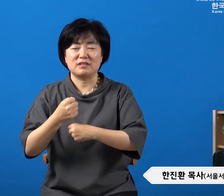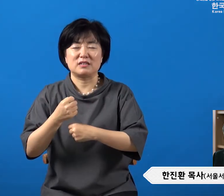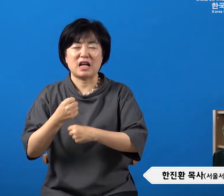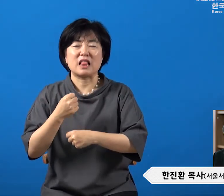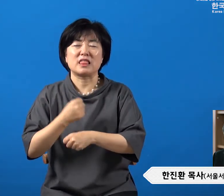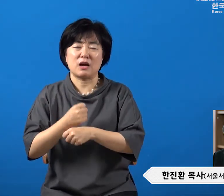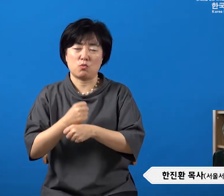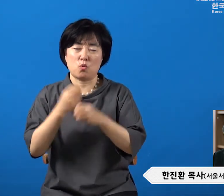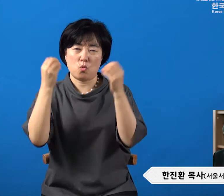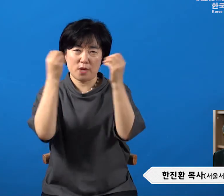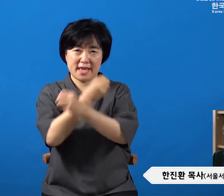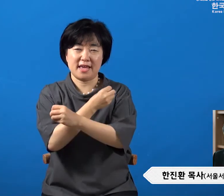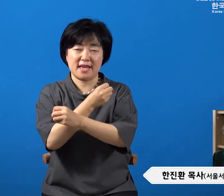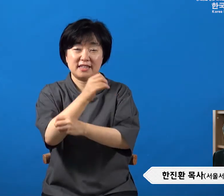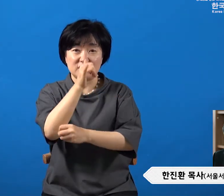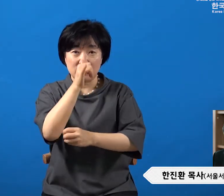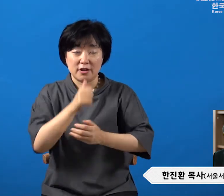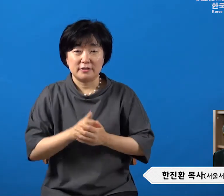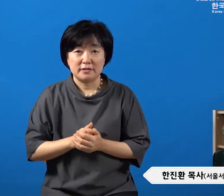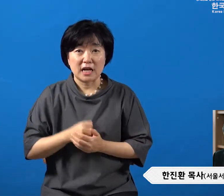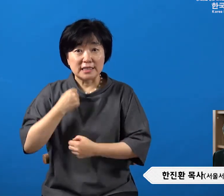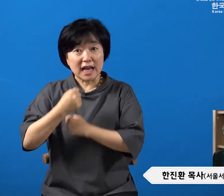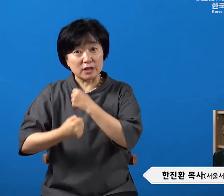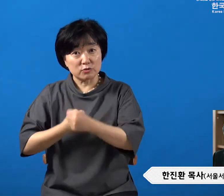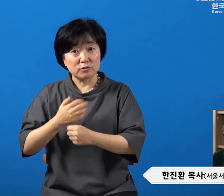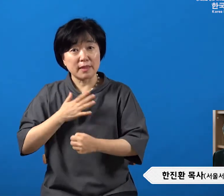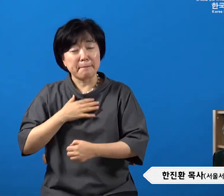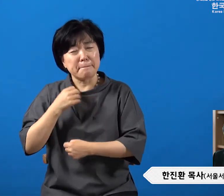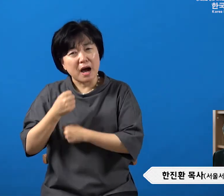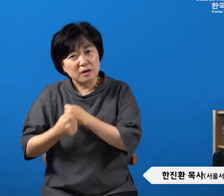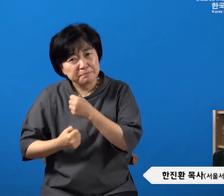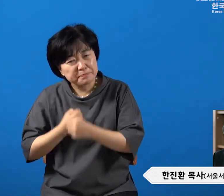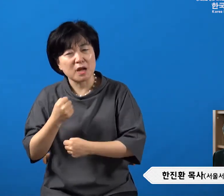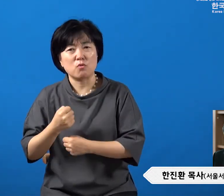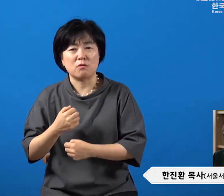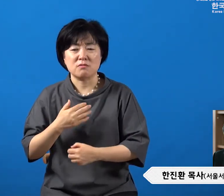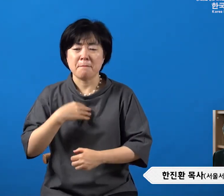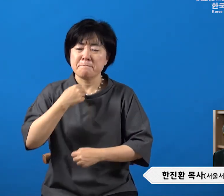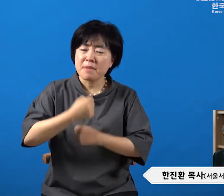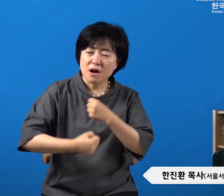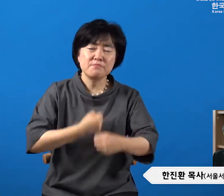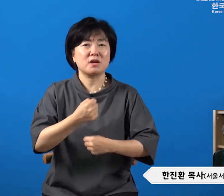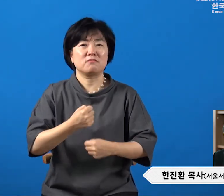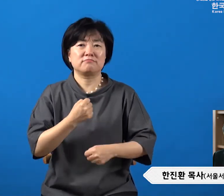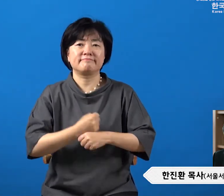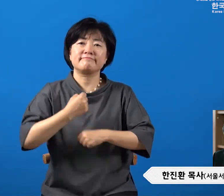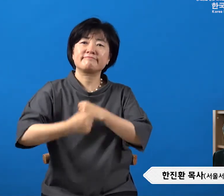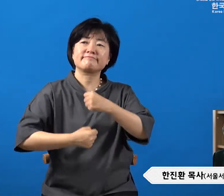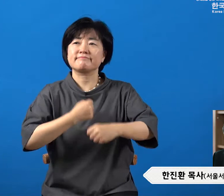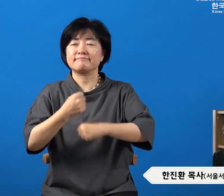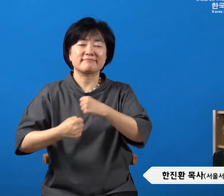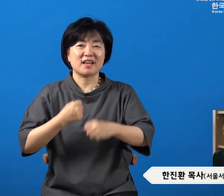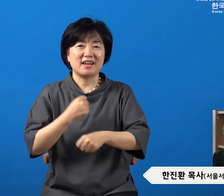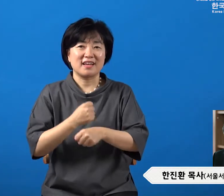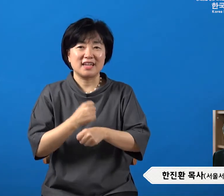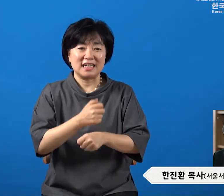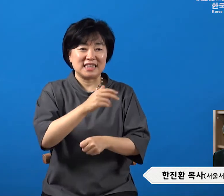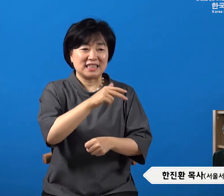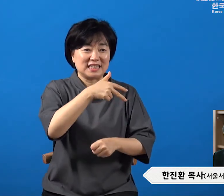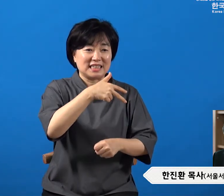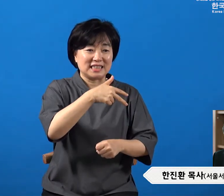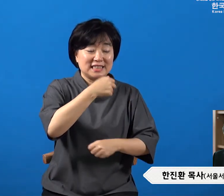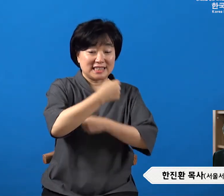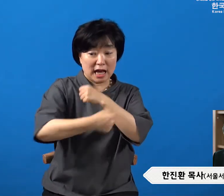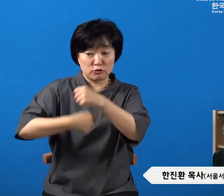있습니다. 자유라는 것이 내가 내 멋대로 행동해도 좋은 그런 방종을